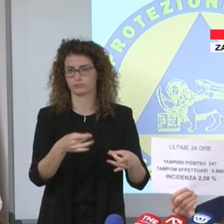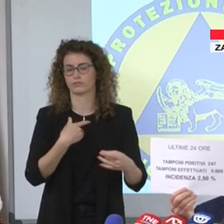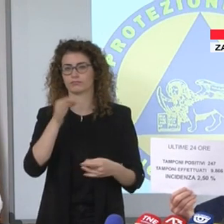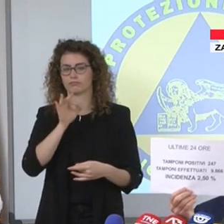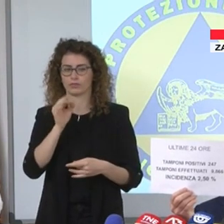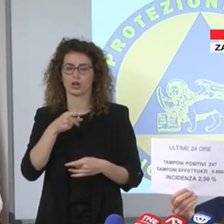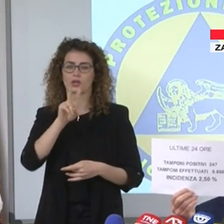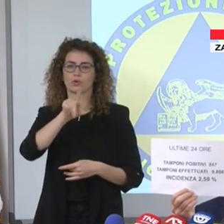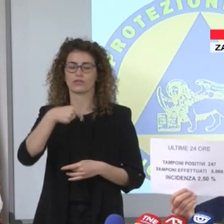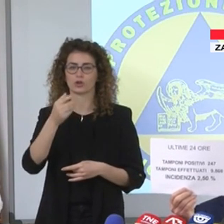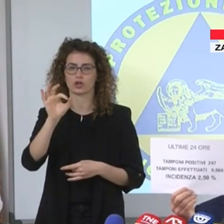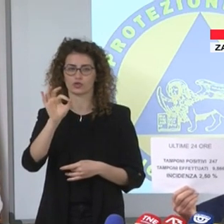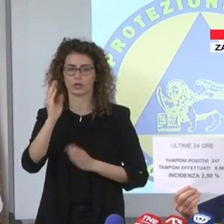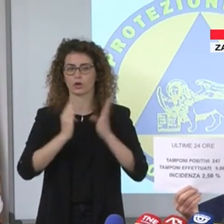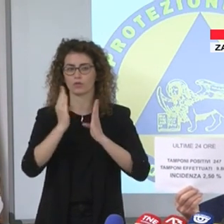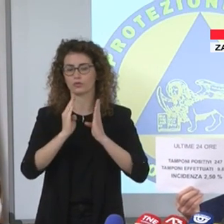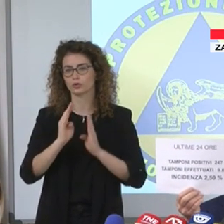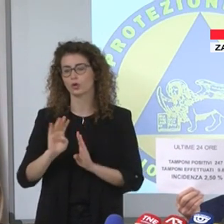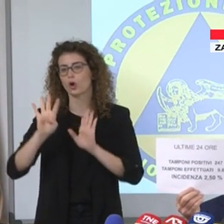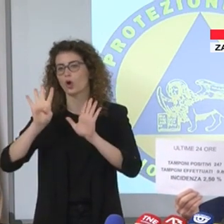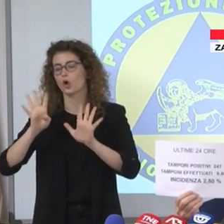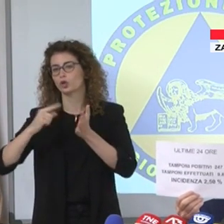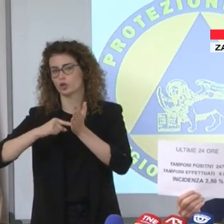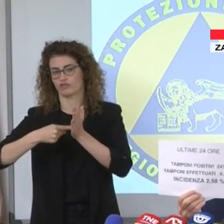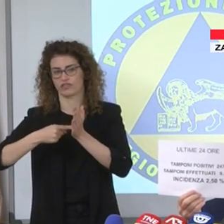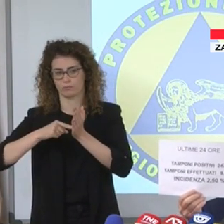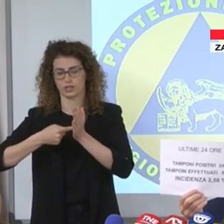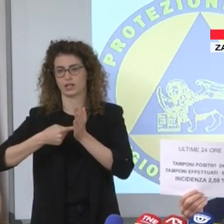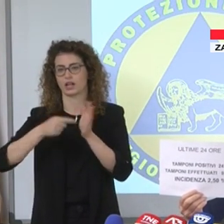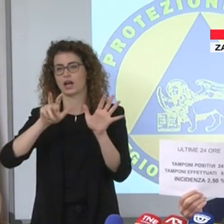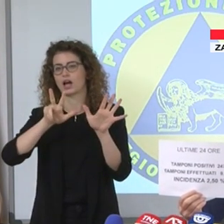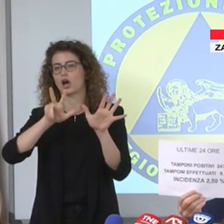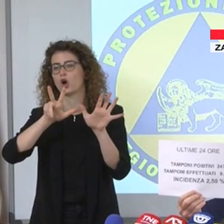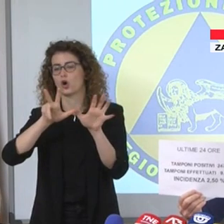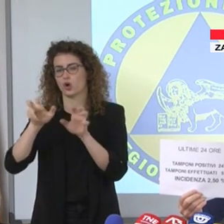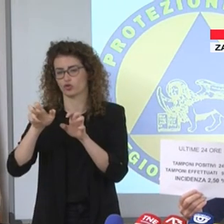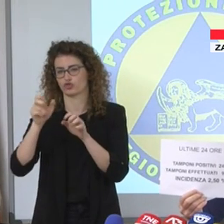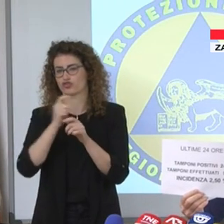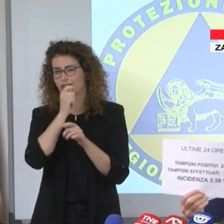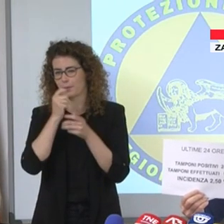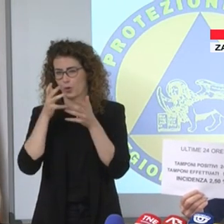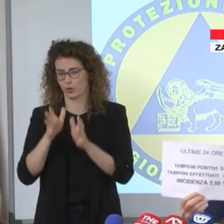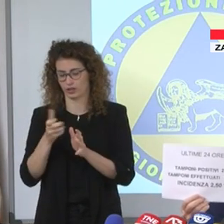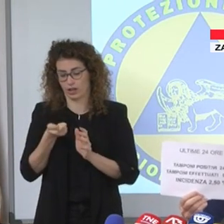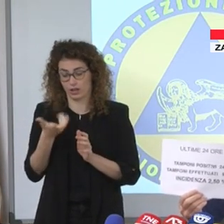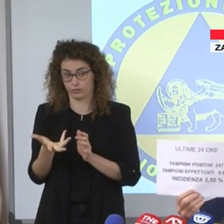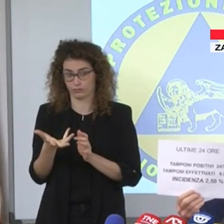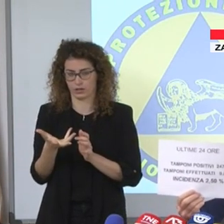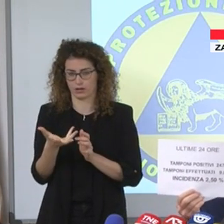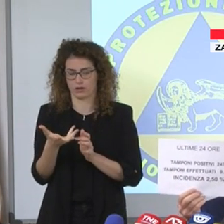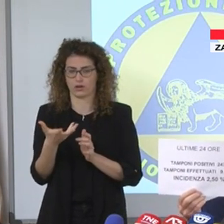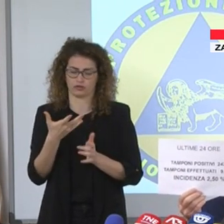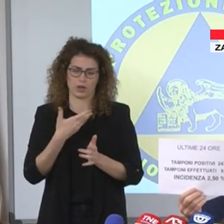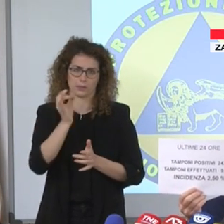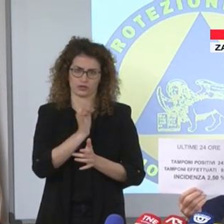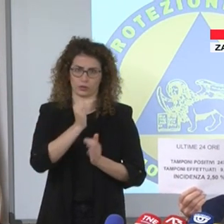l'incidenza del 2,50, ma sono 9.800 tamponi, cioè è un dato che è inutile che vi stia qui a dire che è comunque